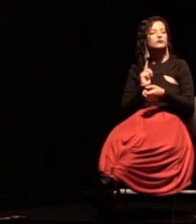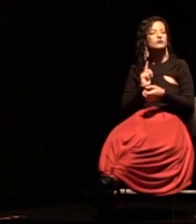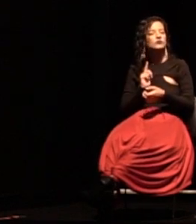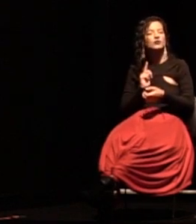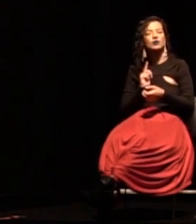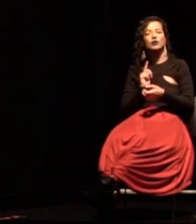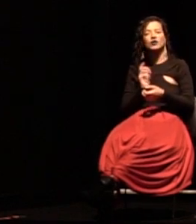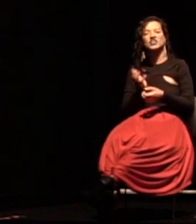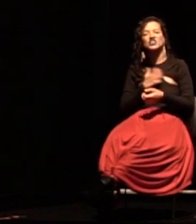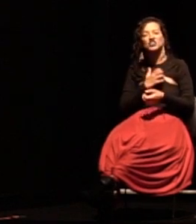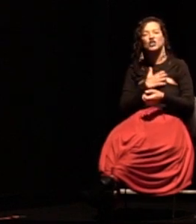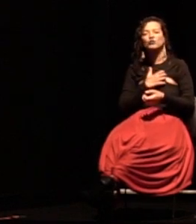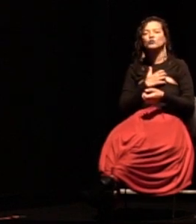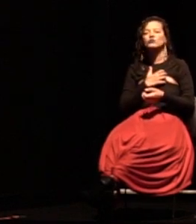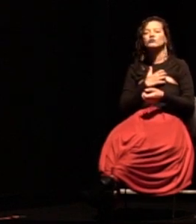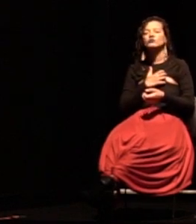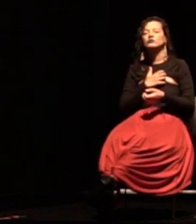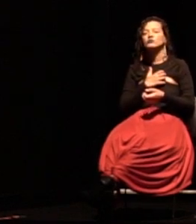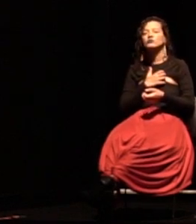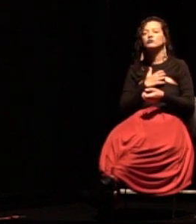uma determinada